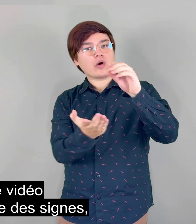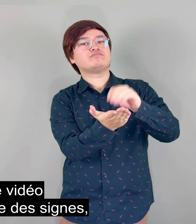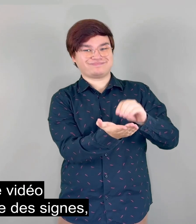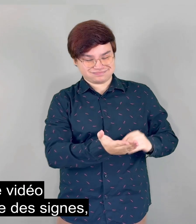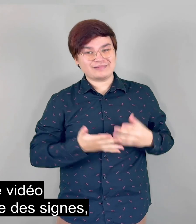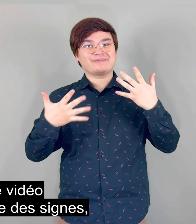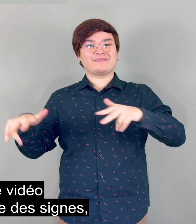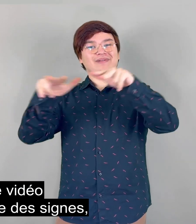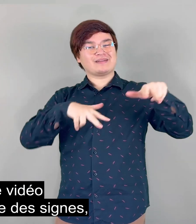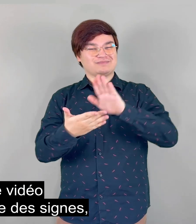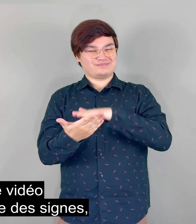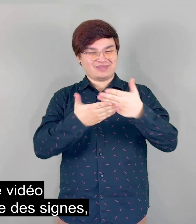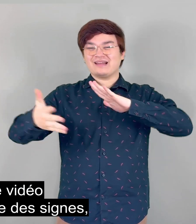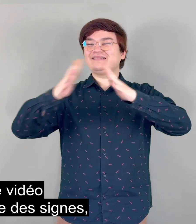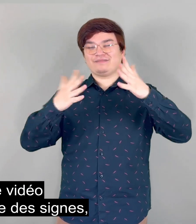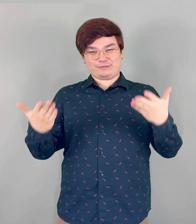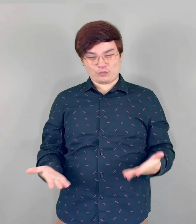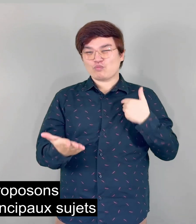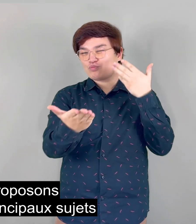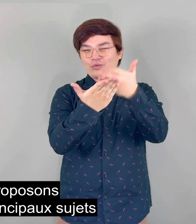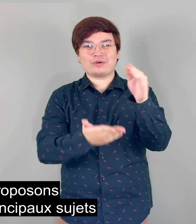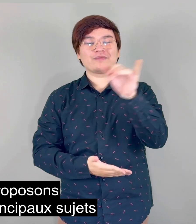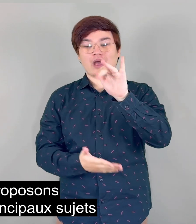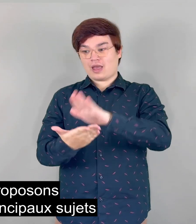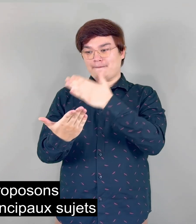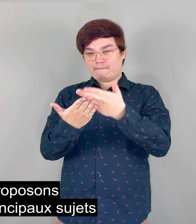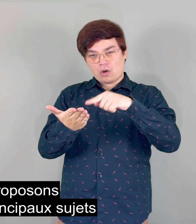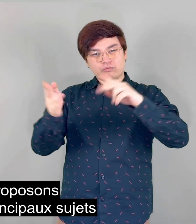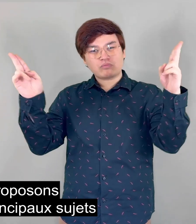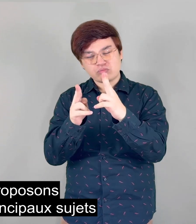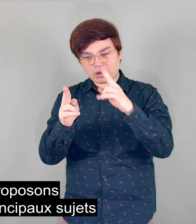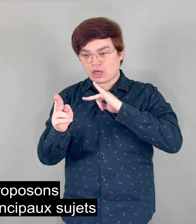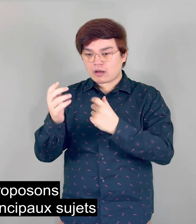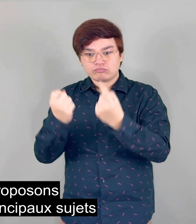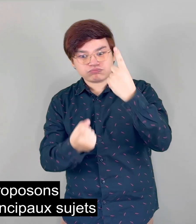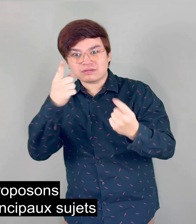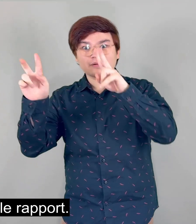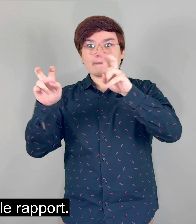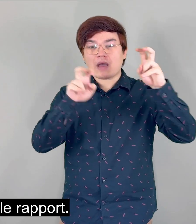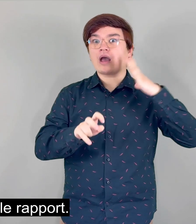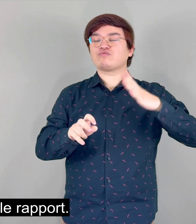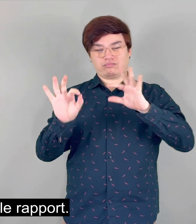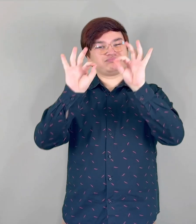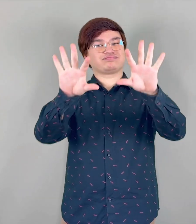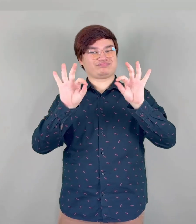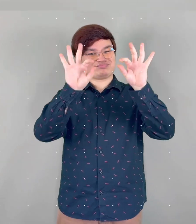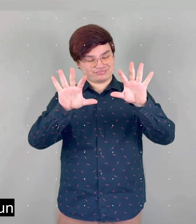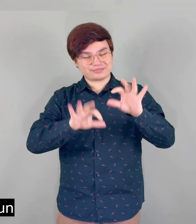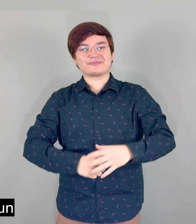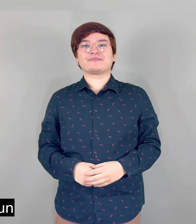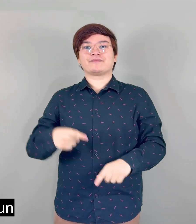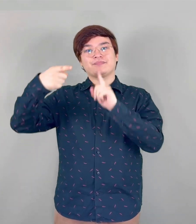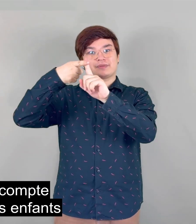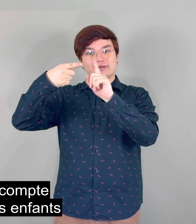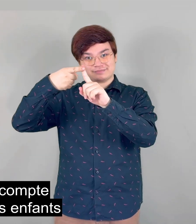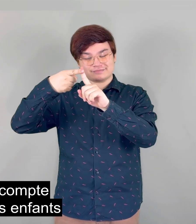observées. Dans cette vidéo traduite en langue des signes, nous vous proposons un résumé des principaux sujets abordés dans le rapport. Point